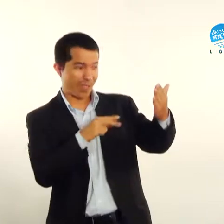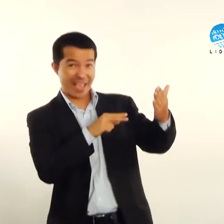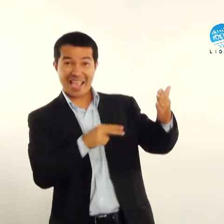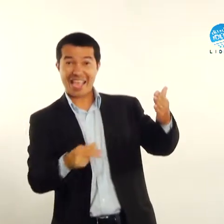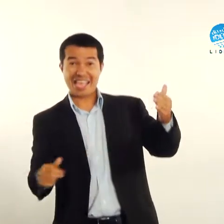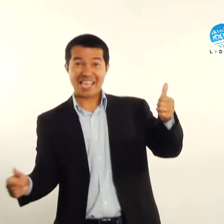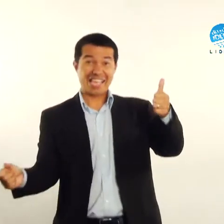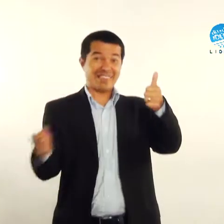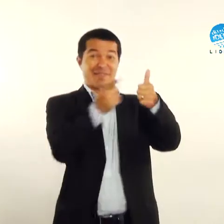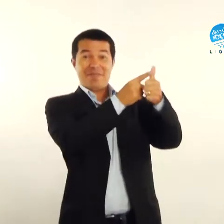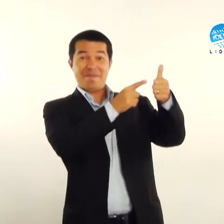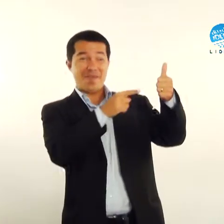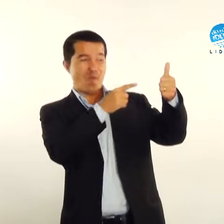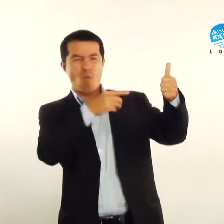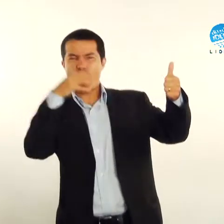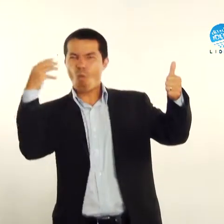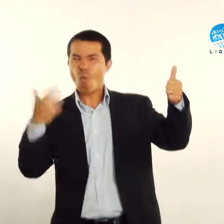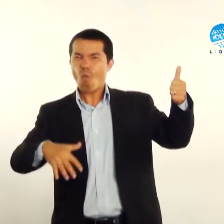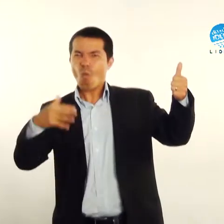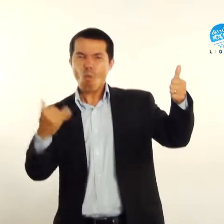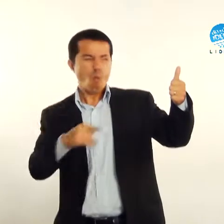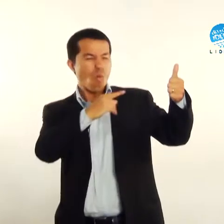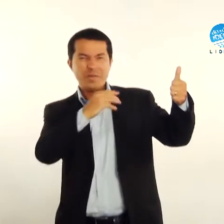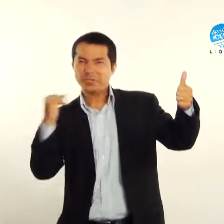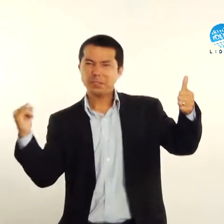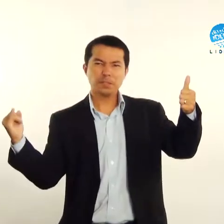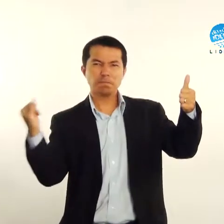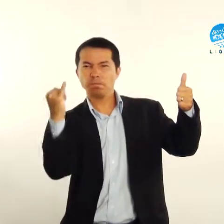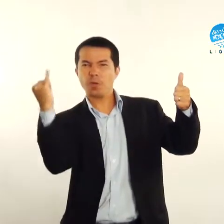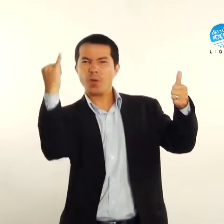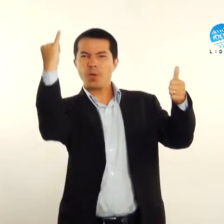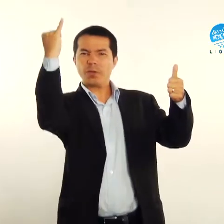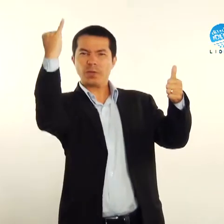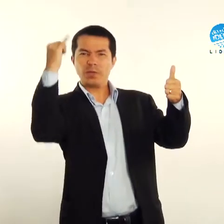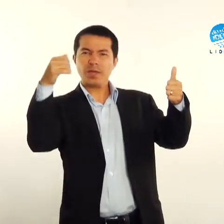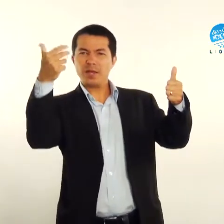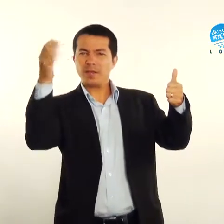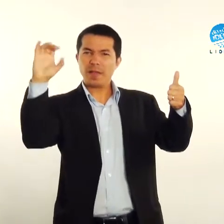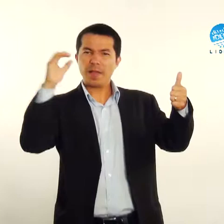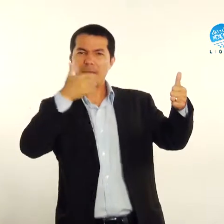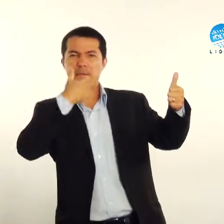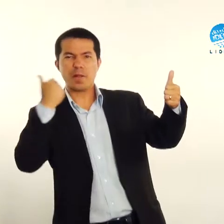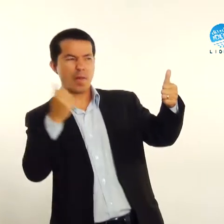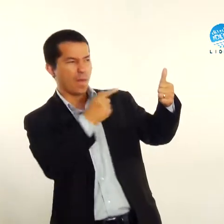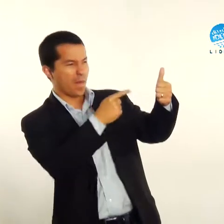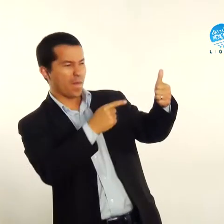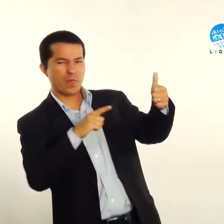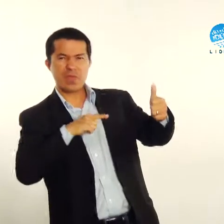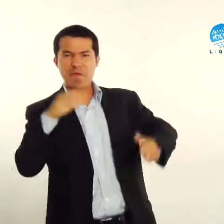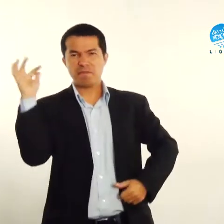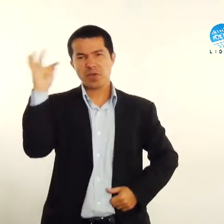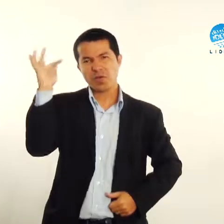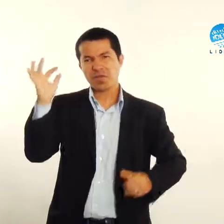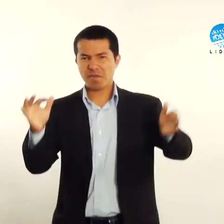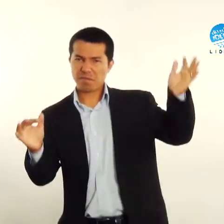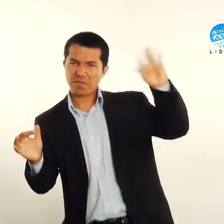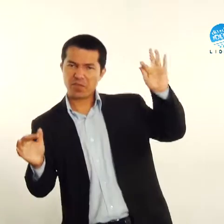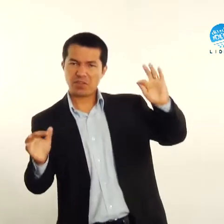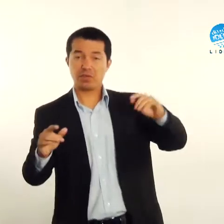e a gente diz: está lá em primeiro lugar, está lá, entrou entre os 10 melhores, entrou em tantas faculdades. E